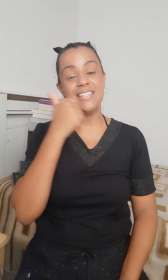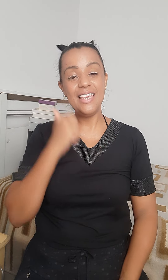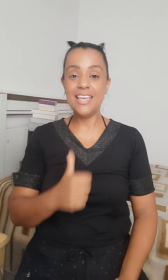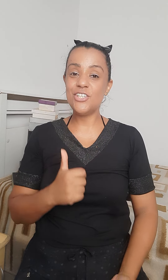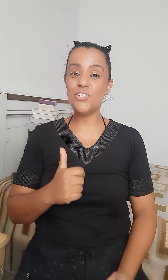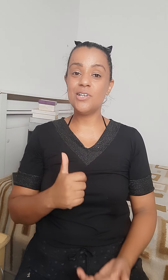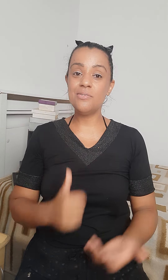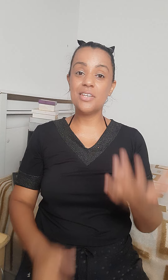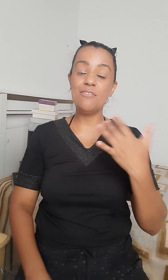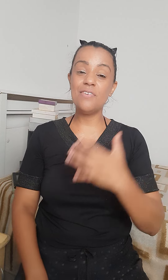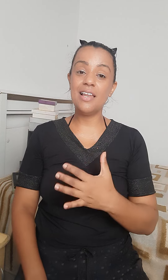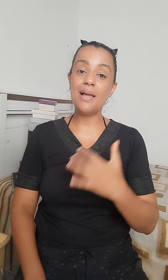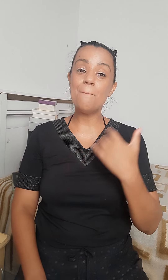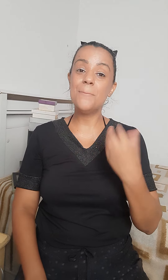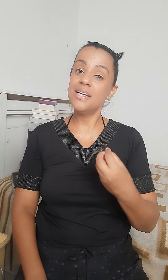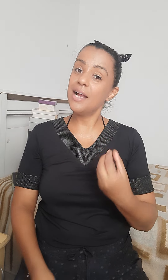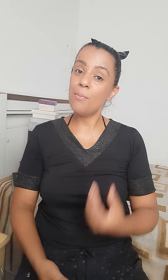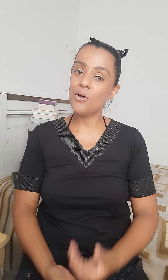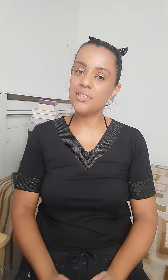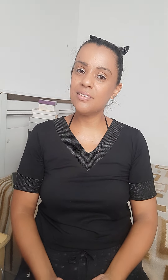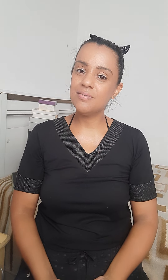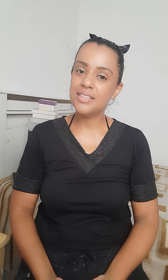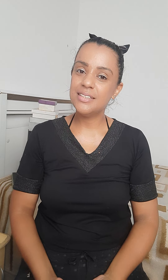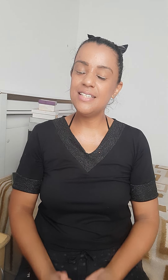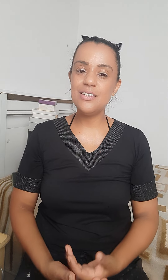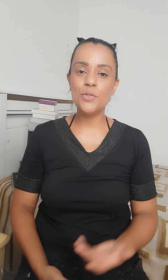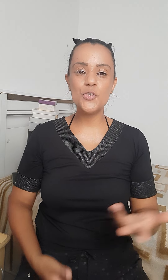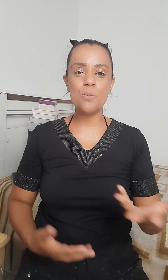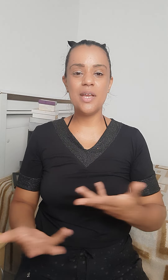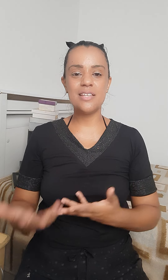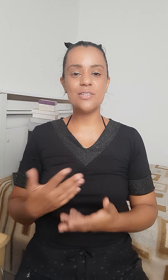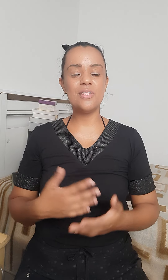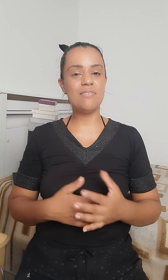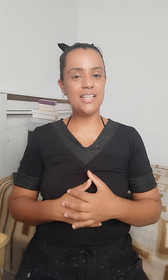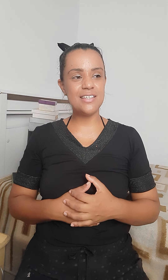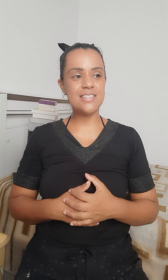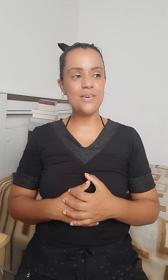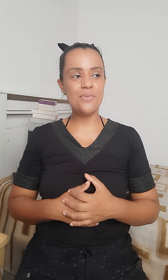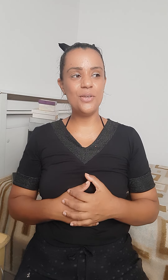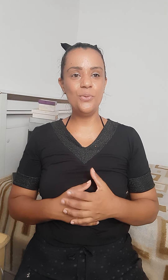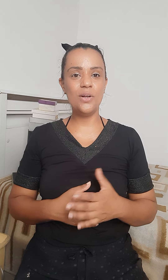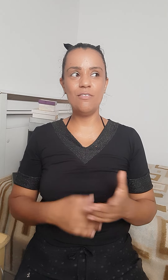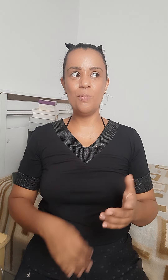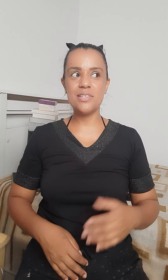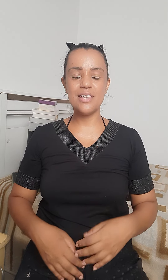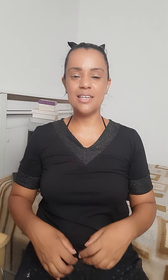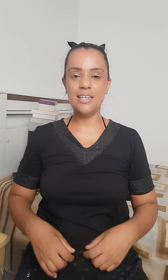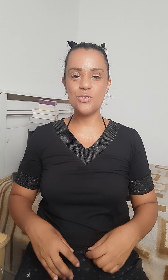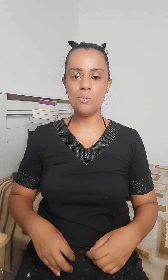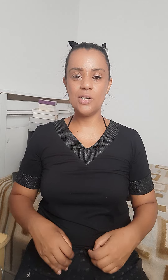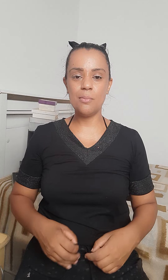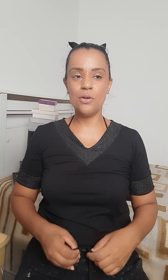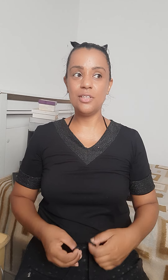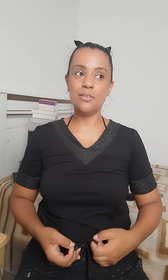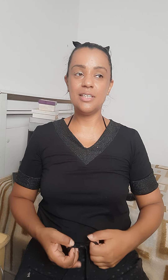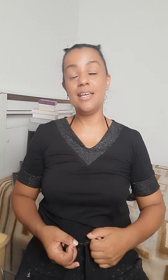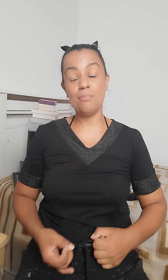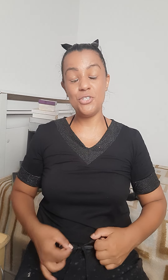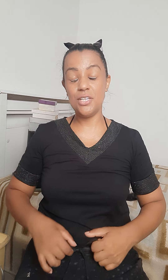tem região que fala bergamota. E se eu não souber a questão da variação, eu nunca vou pensar que isso é bergamota, que é mexerica,